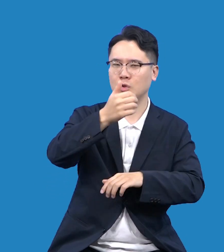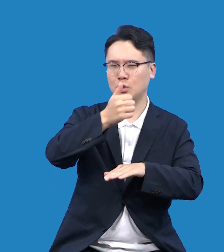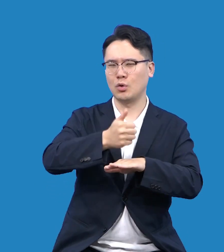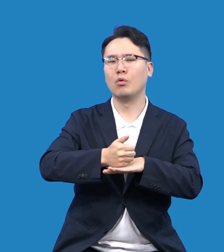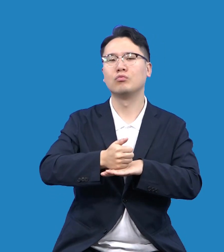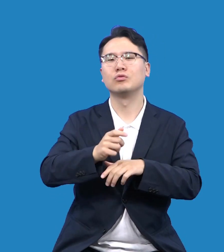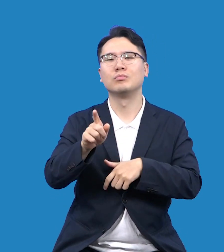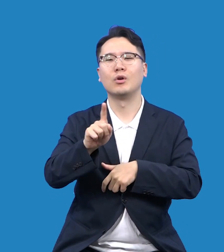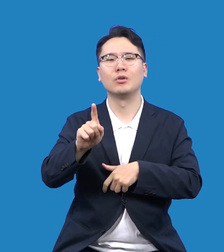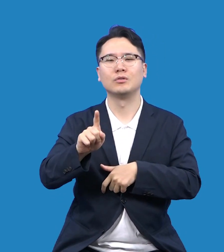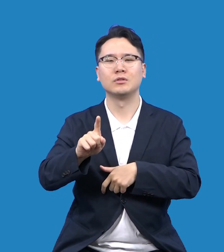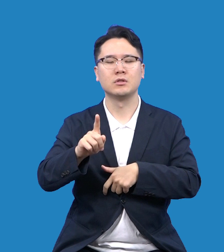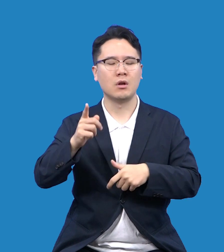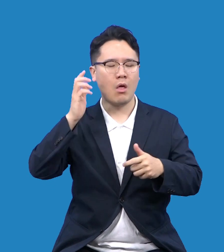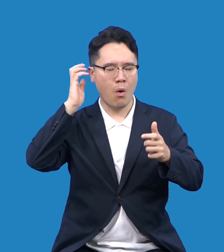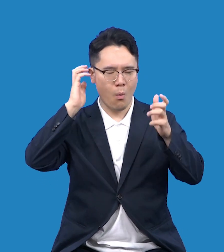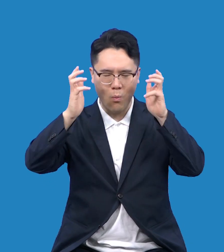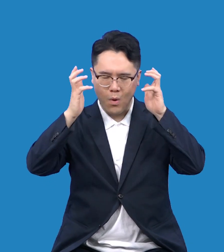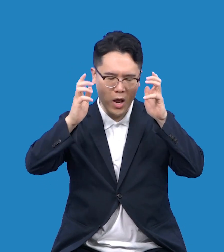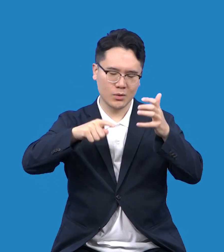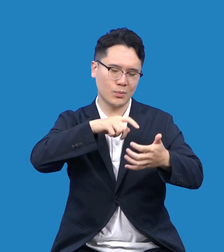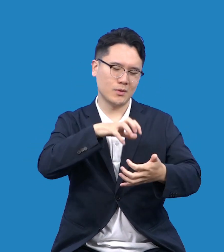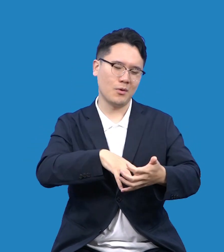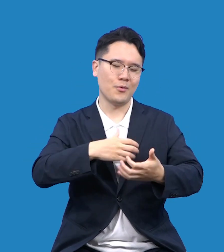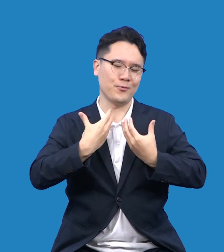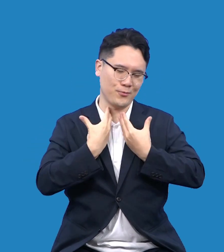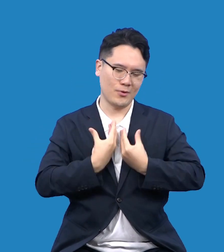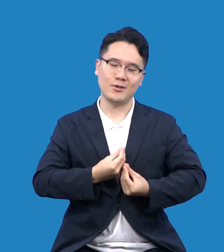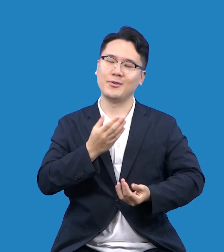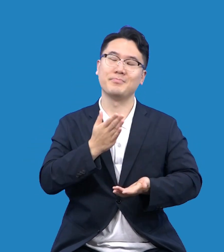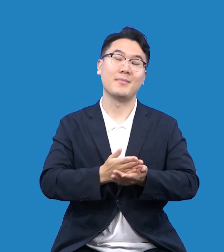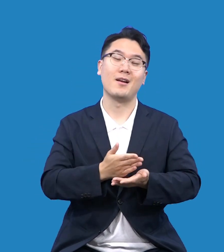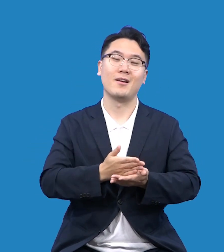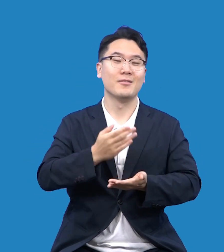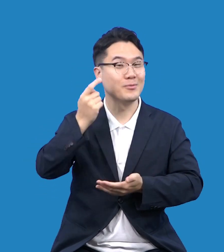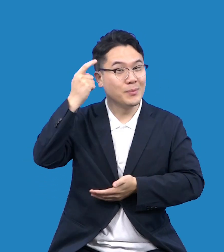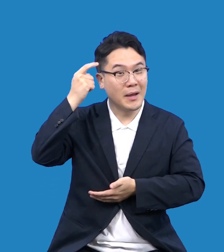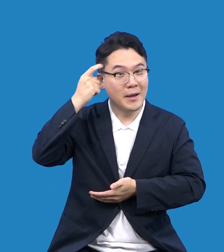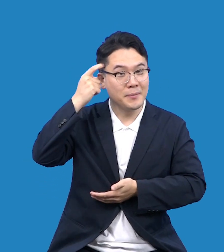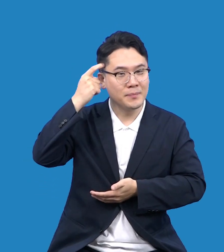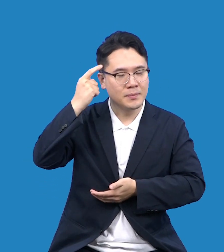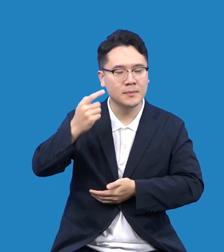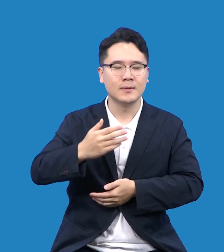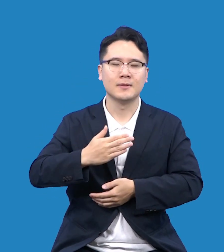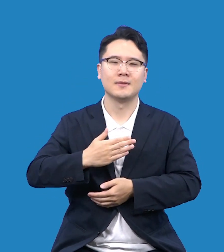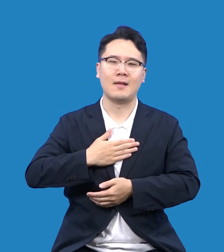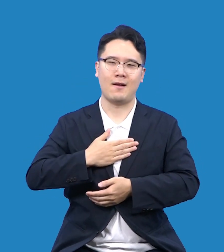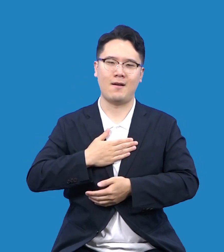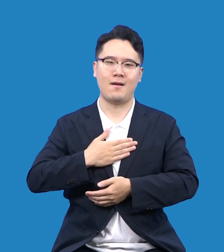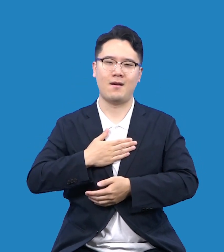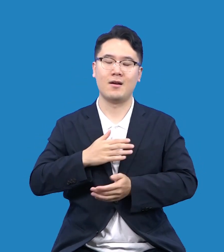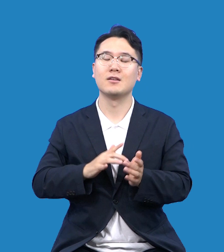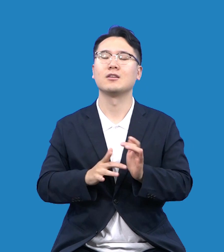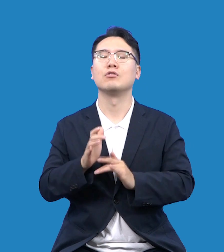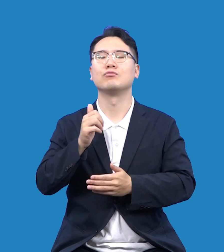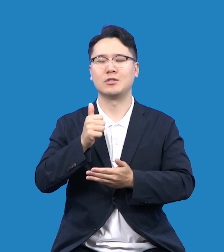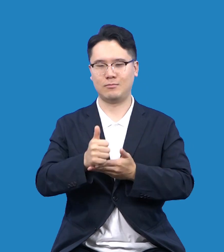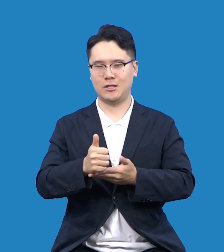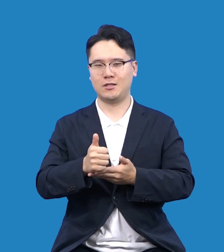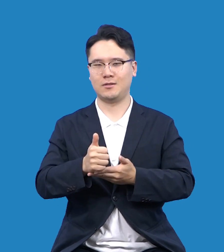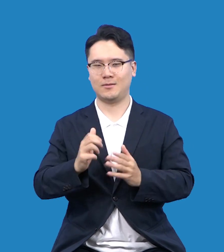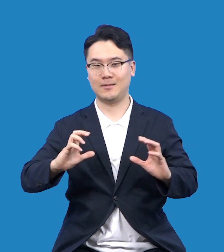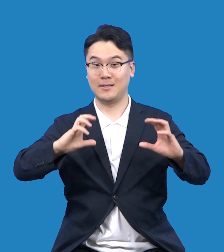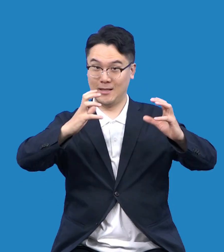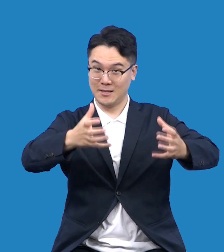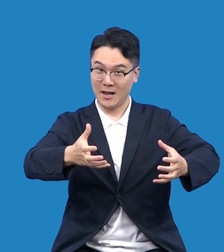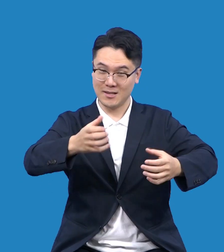속에서 좌절하면 안 된다고, 담대하라고. 왜냐고? 내가 우리의 삶의 주가 되신 그리스도가 세상을